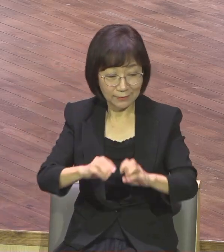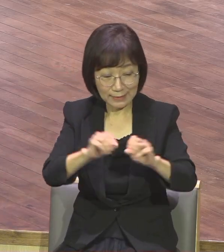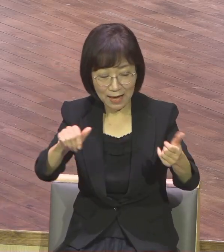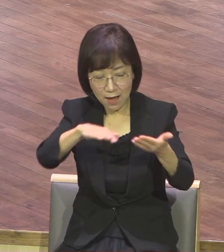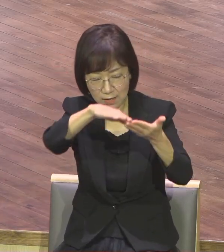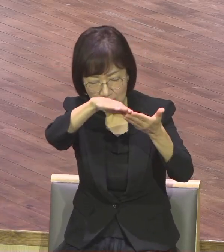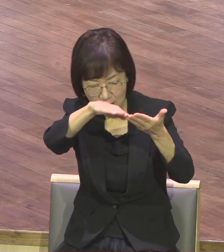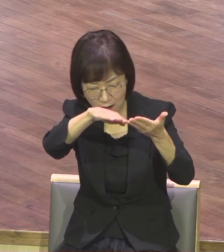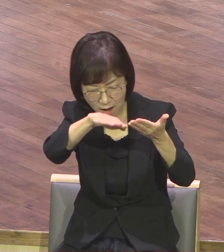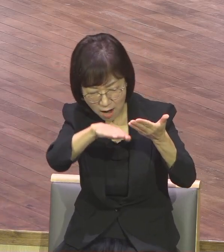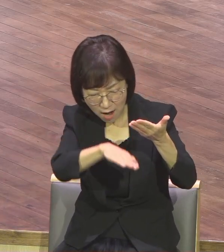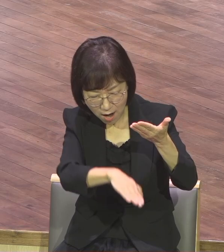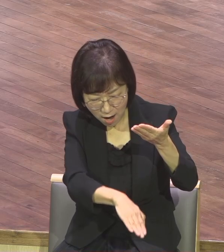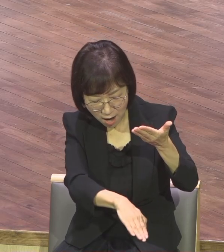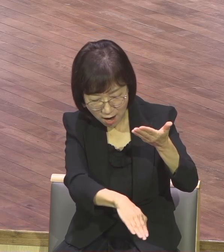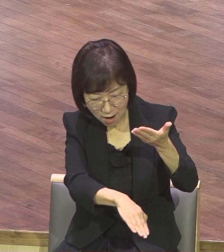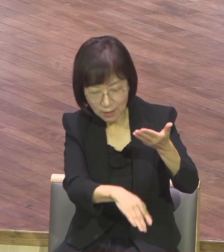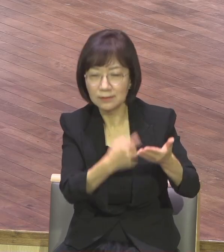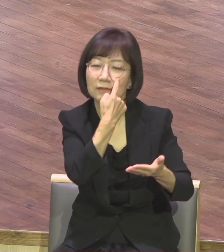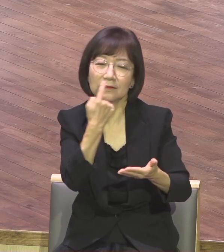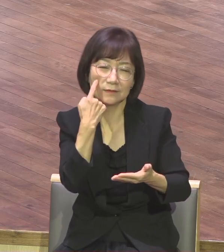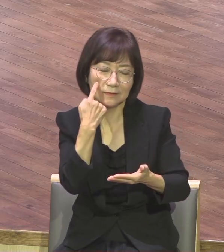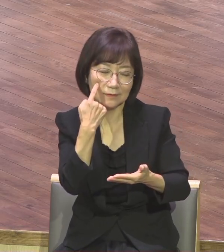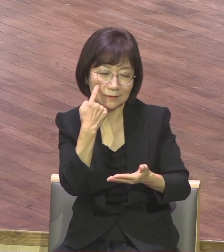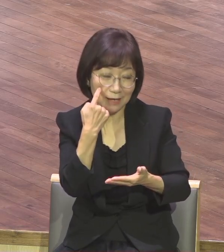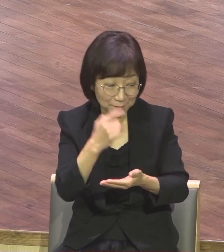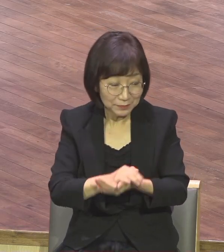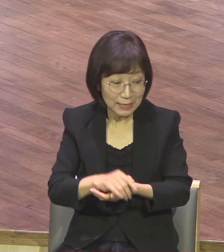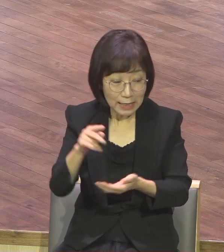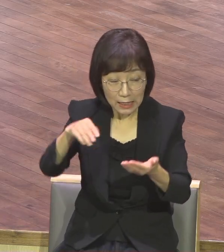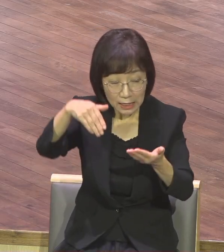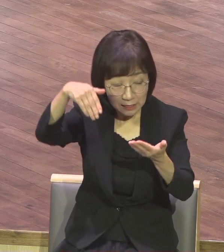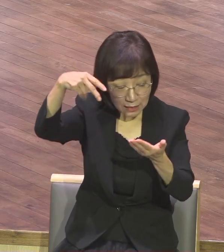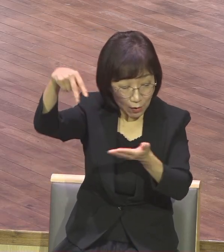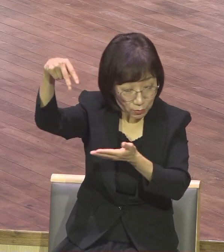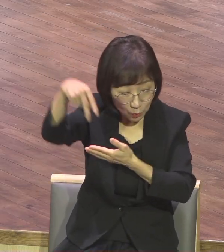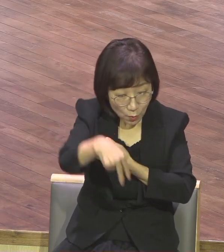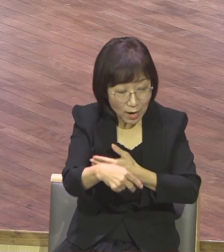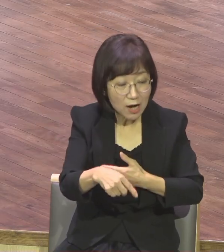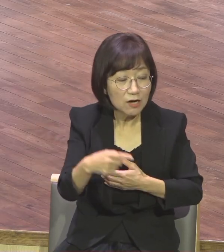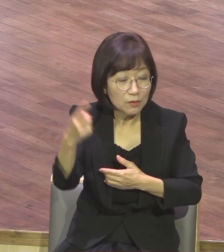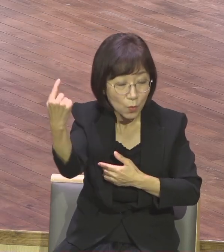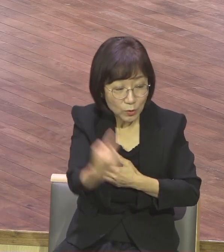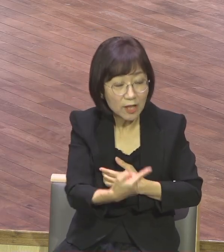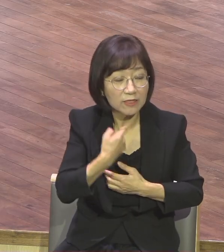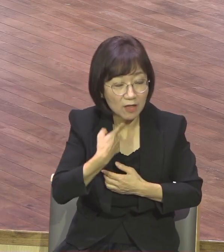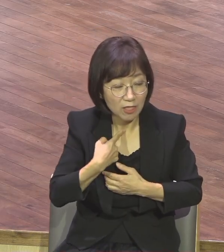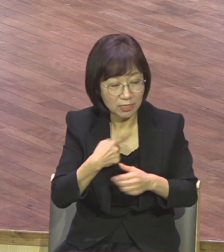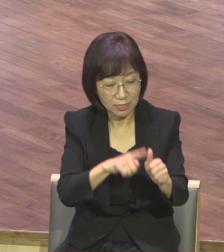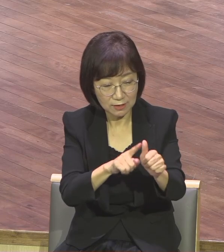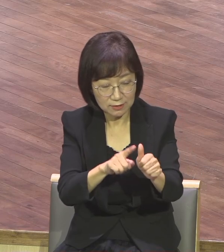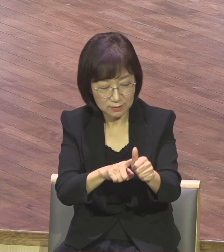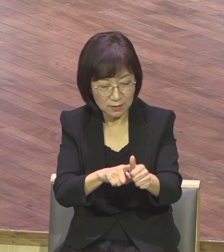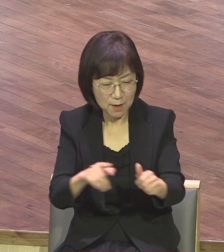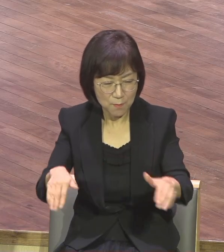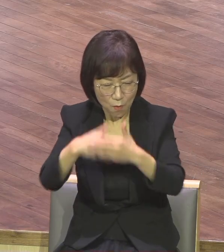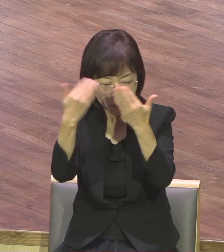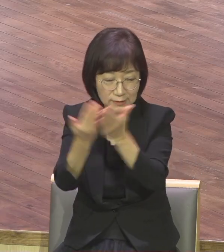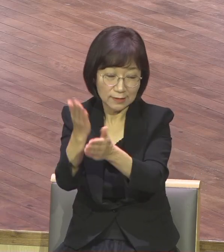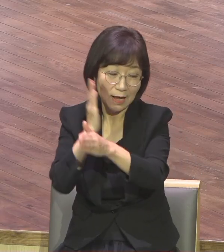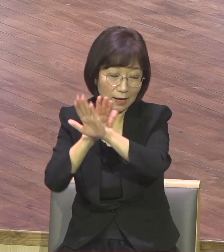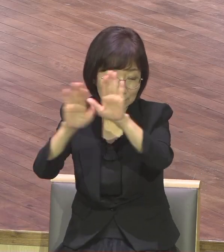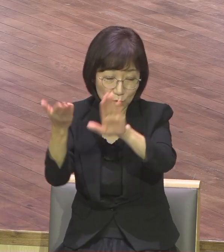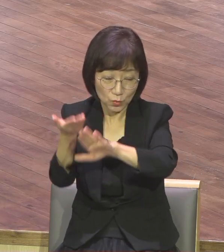하였은즉 땅 아래 낮은 곳으로 내리셨던 것이 아니면 무엇이냐? 내리셨던 그가 곧 모든 하늘